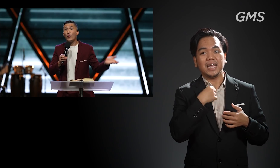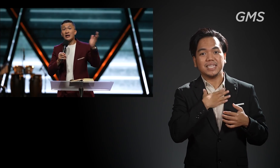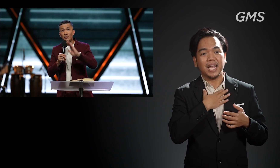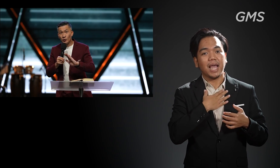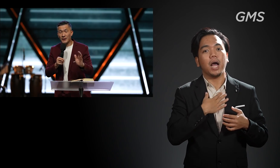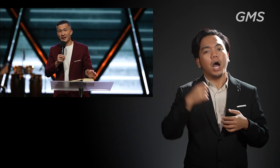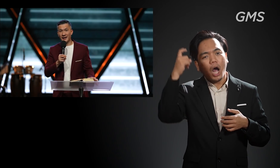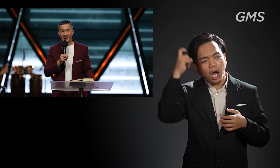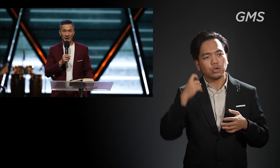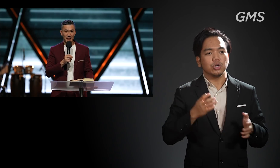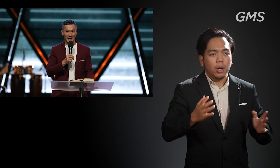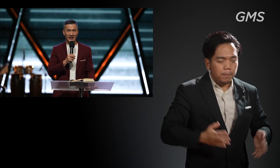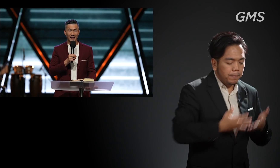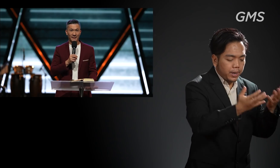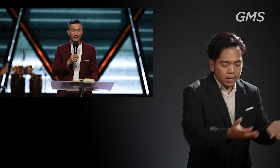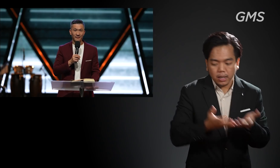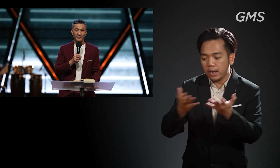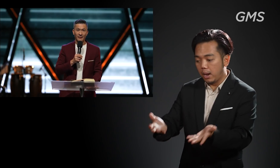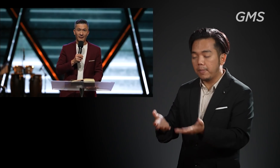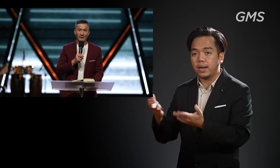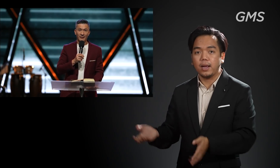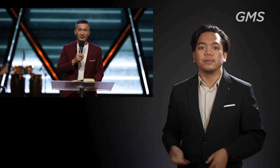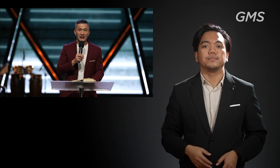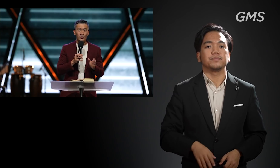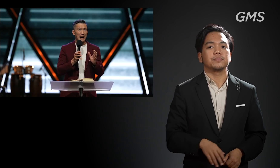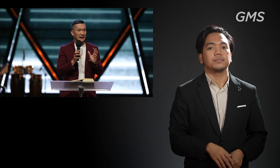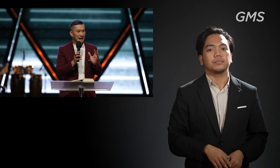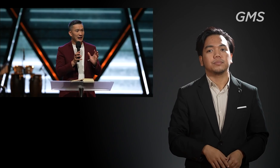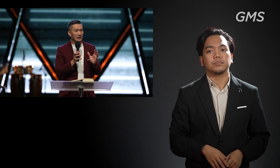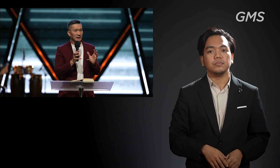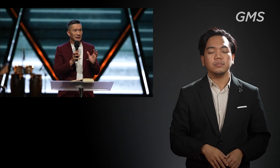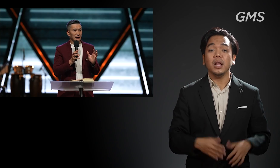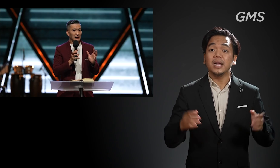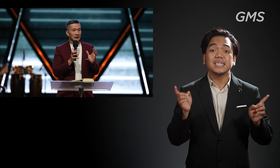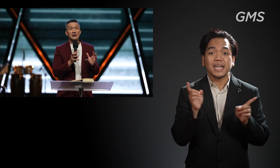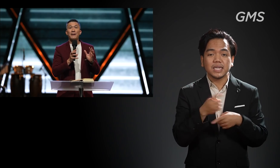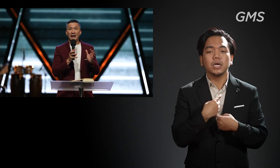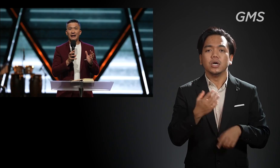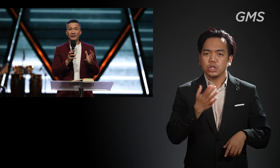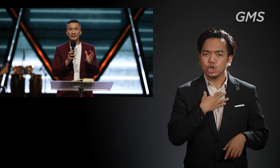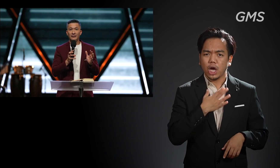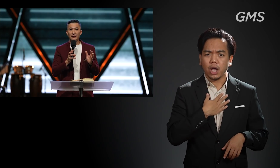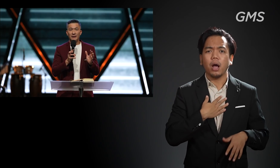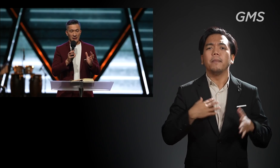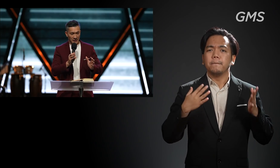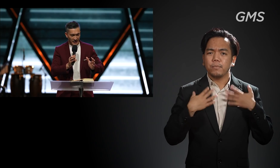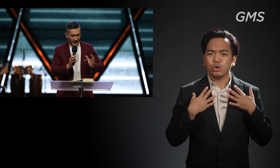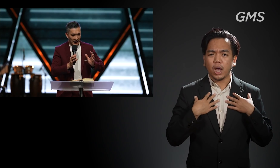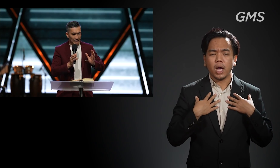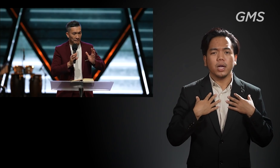di luar 10% yang kami kembalikan. Jadi sudah ada kesepakatan